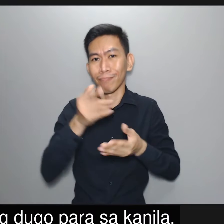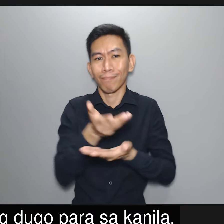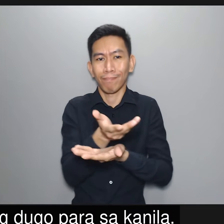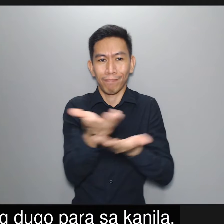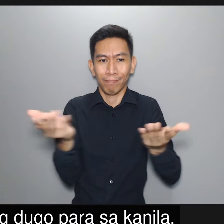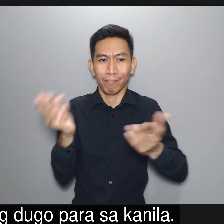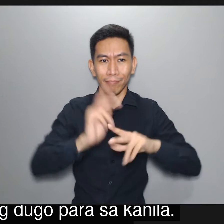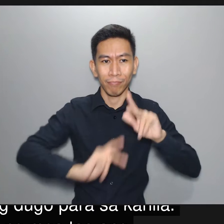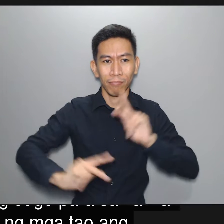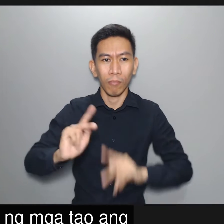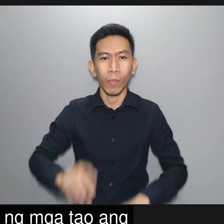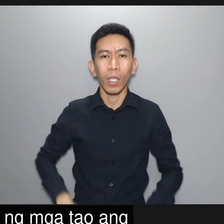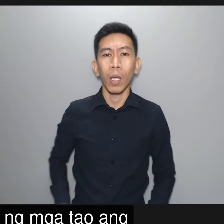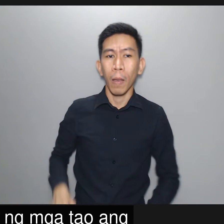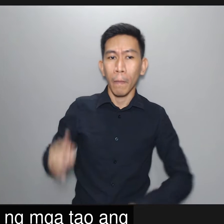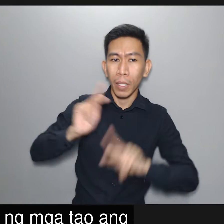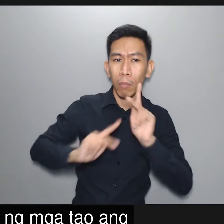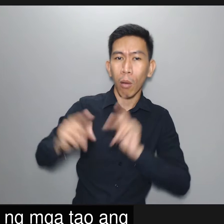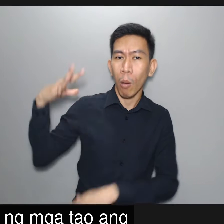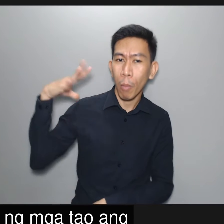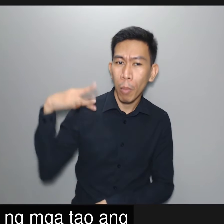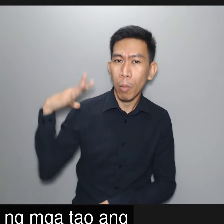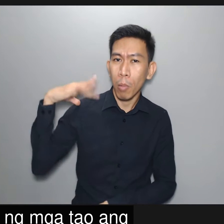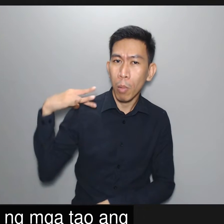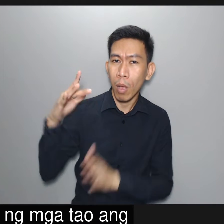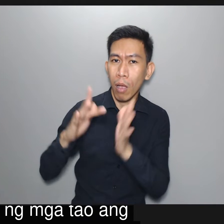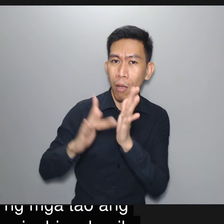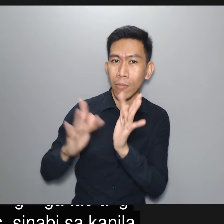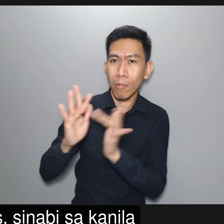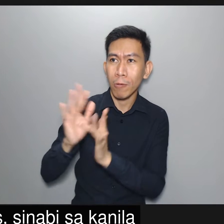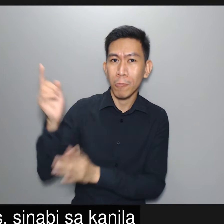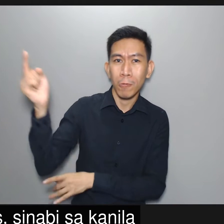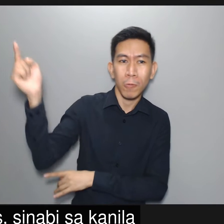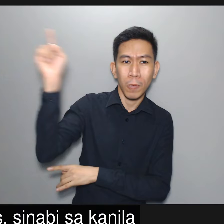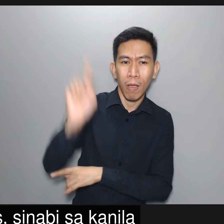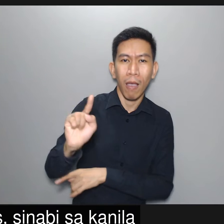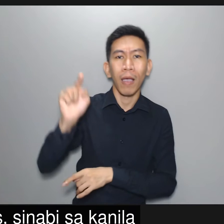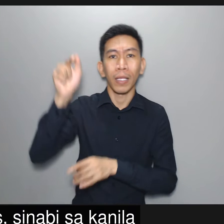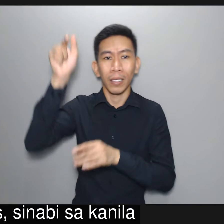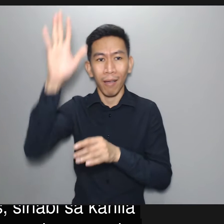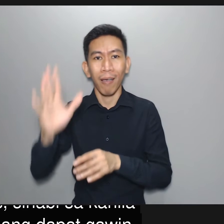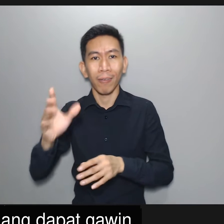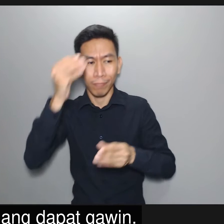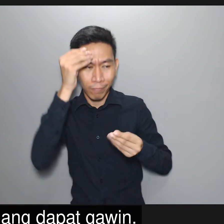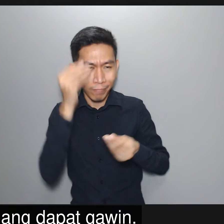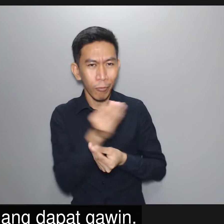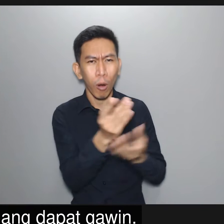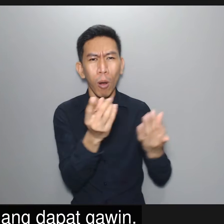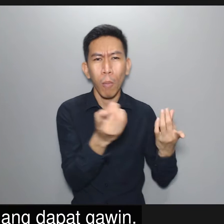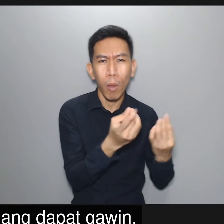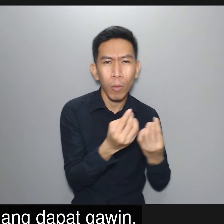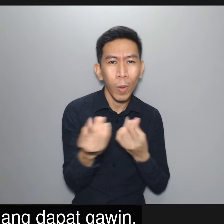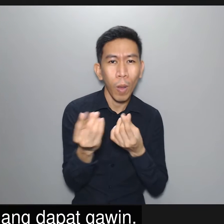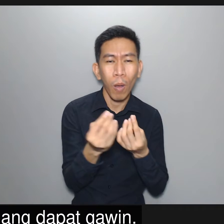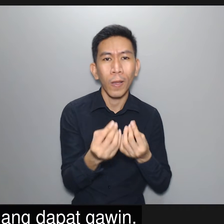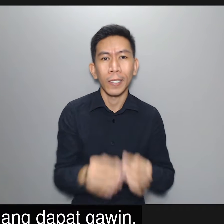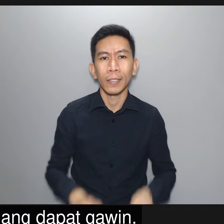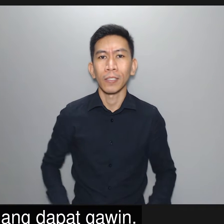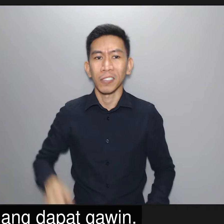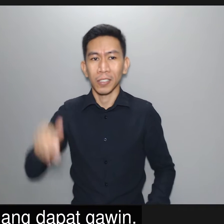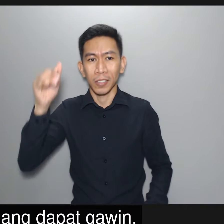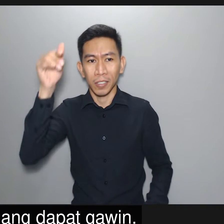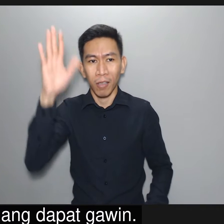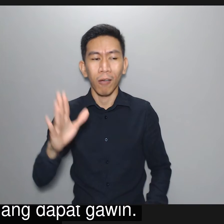Jesus, sinabi sa kanila ng Diyos kung ano ang dapat gawin. Sinabi ng Diyos, "Dapat kang mag-alay